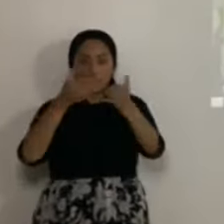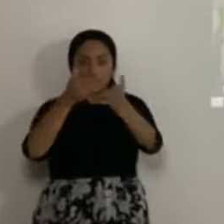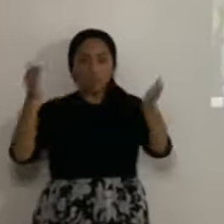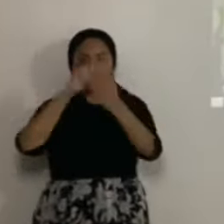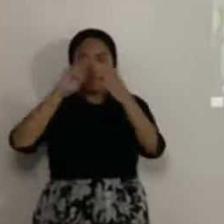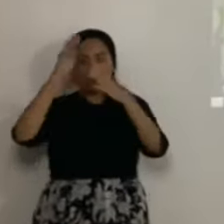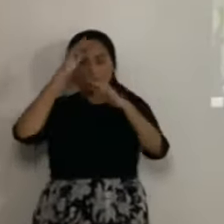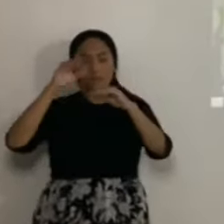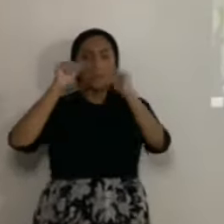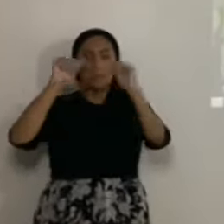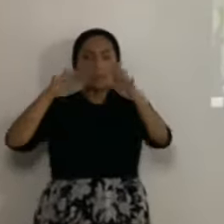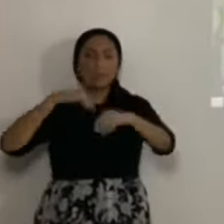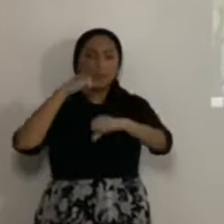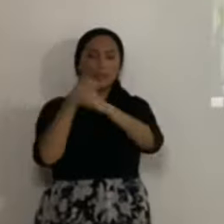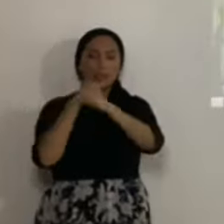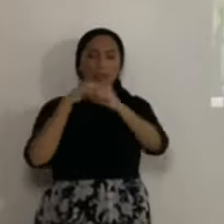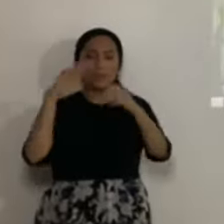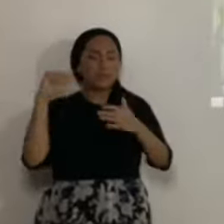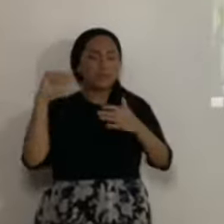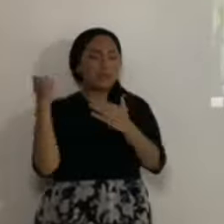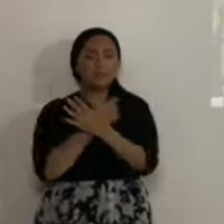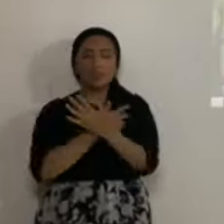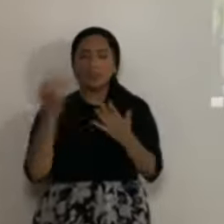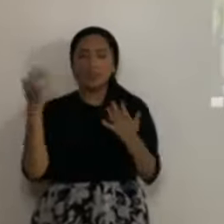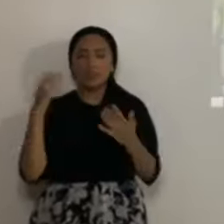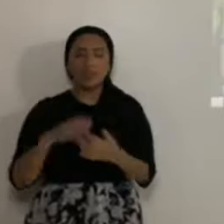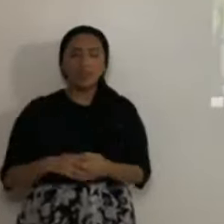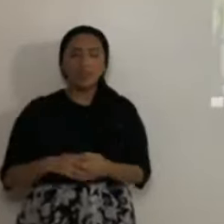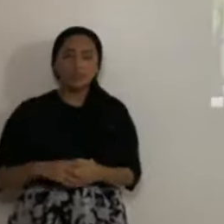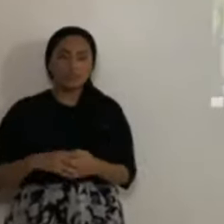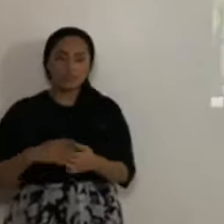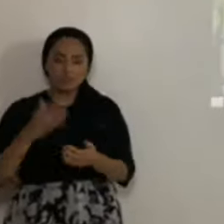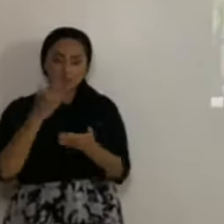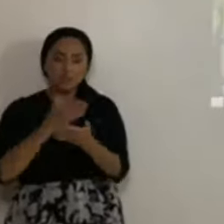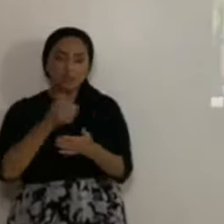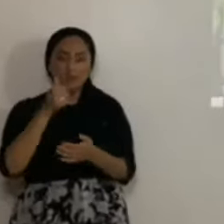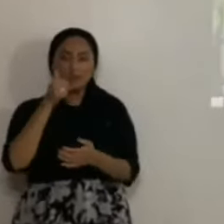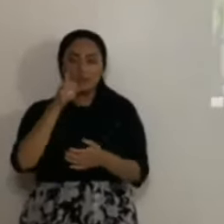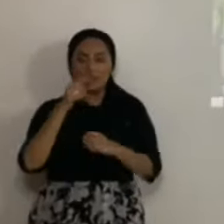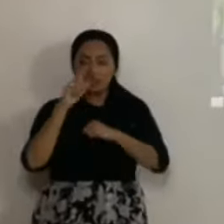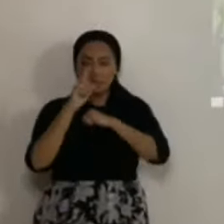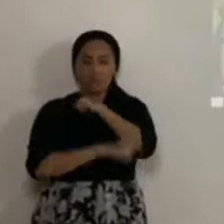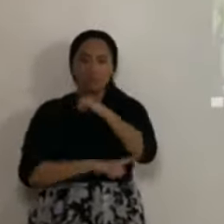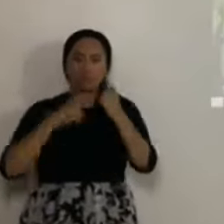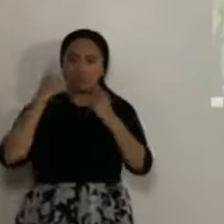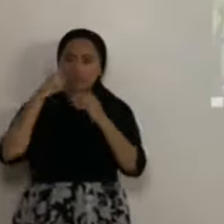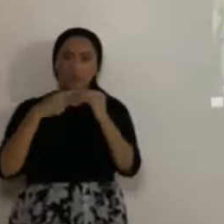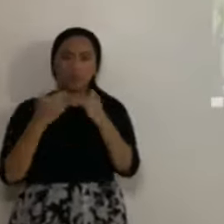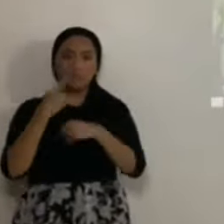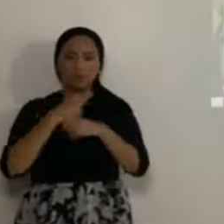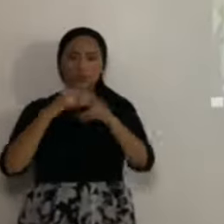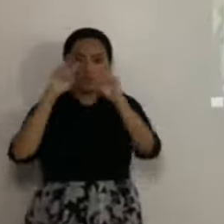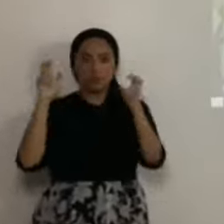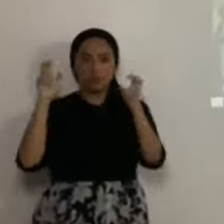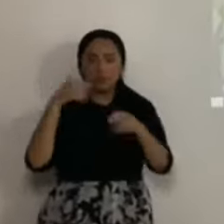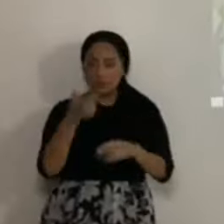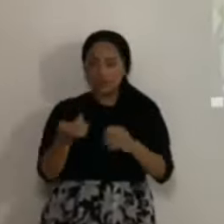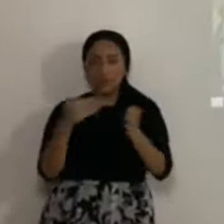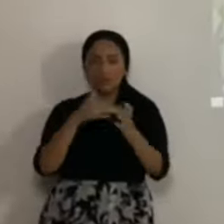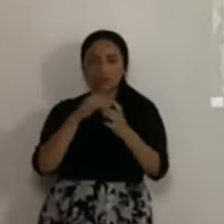eterno te bendiga, te proteja, te prospere en todo, te dejes de autocastigar, analiza bien este tema después como 100